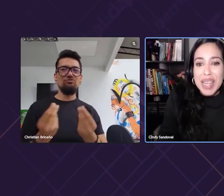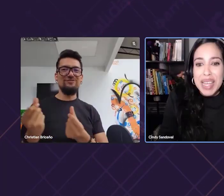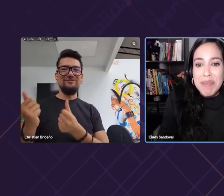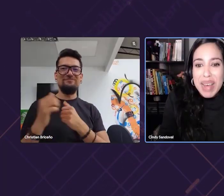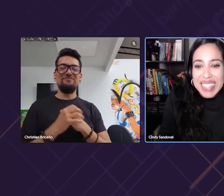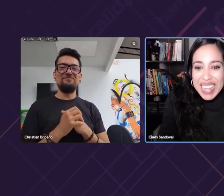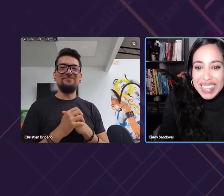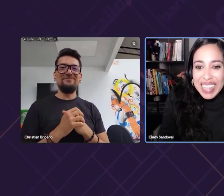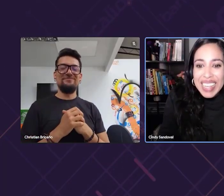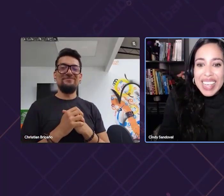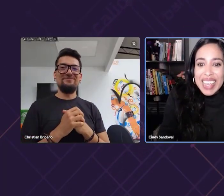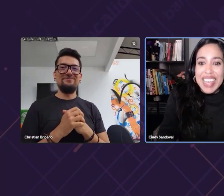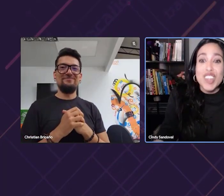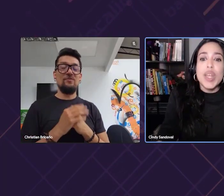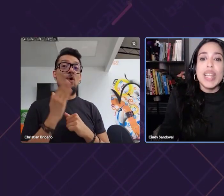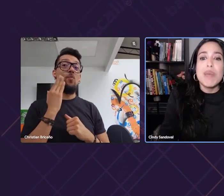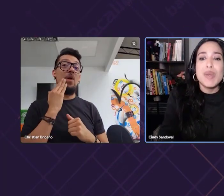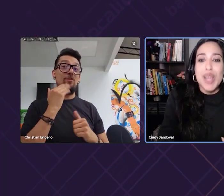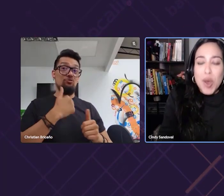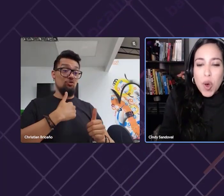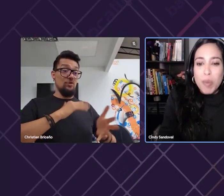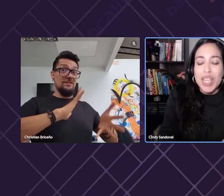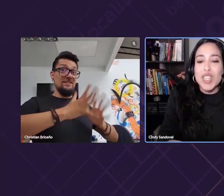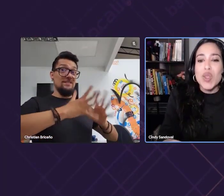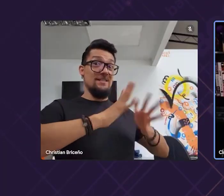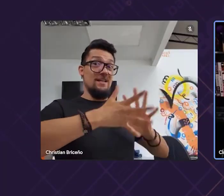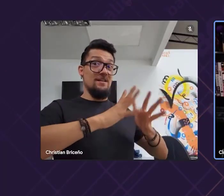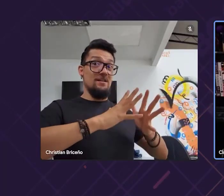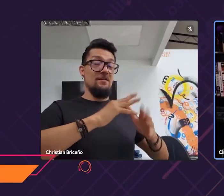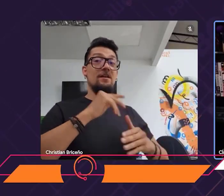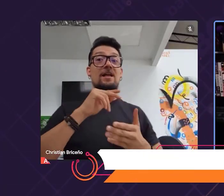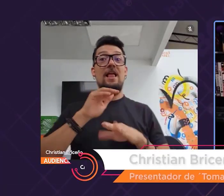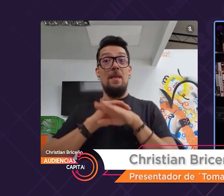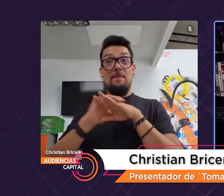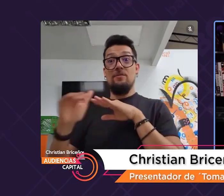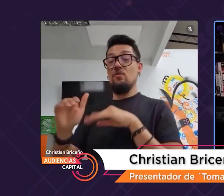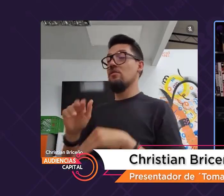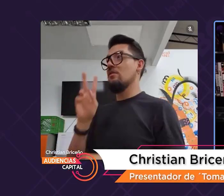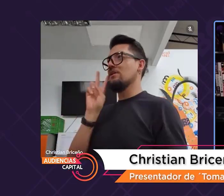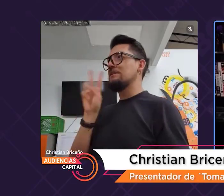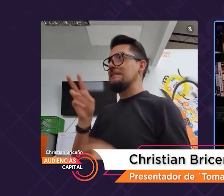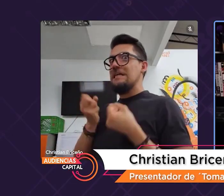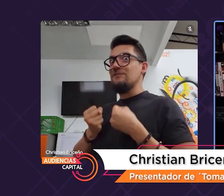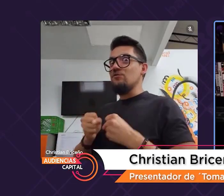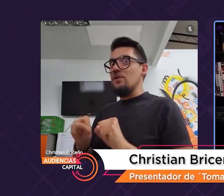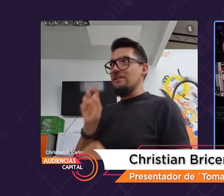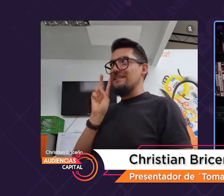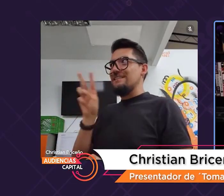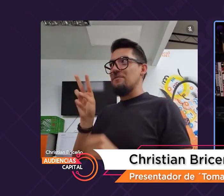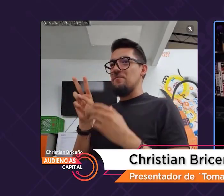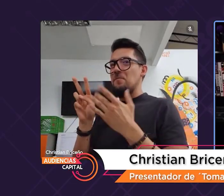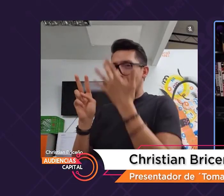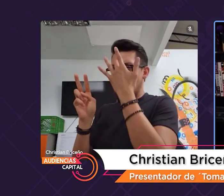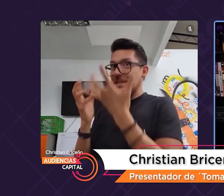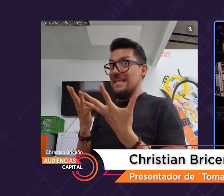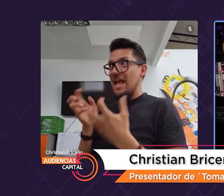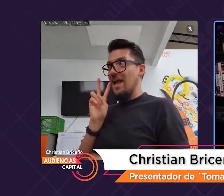obviamente requiere bastante que todo el equipo se acople, que todo el equipo también entienda, que hagan un esfuerzo